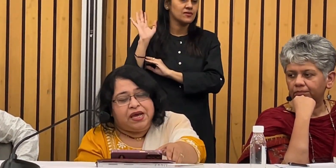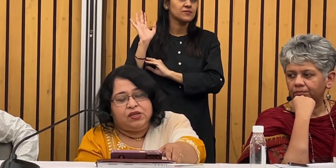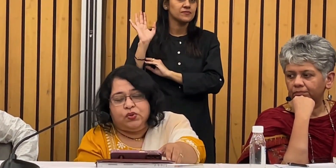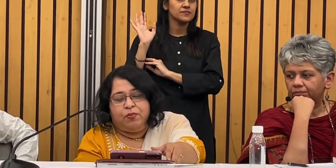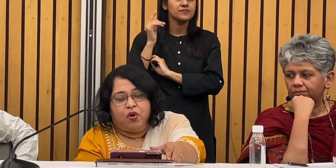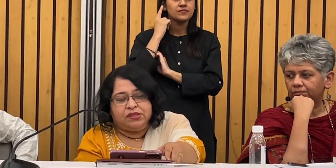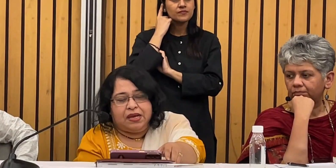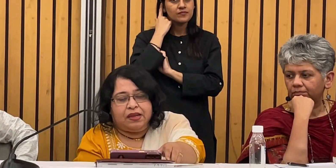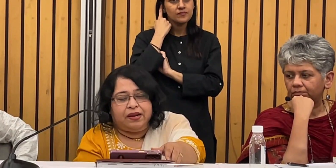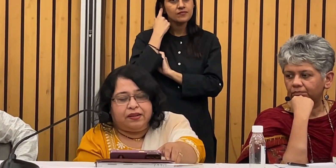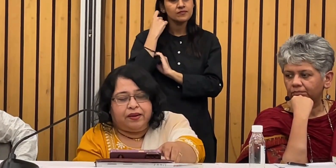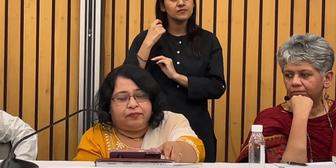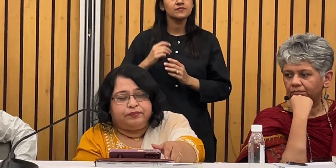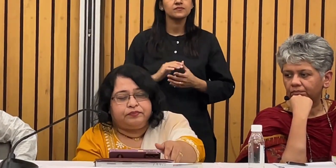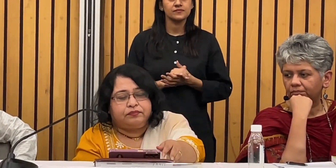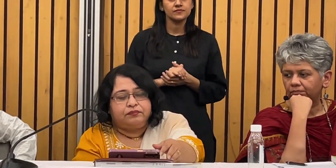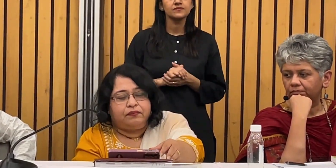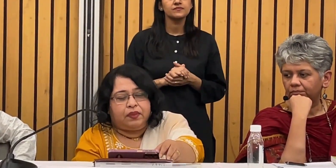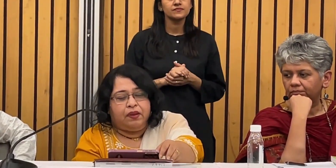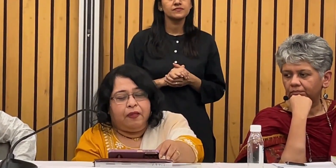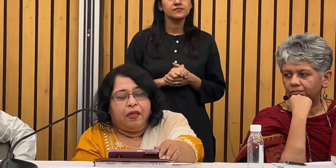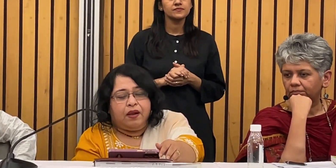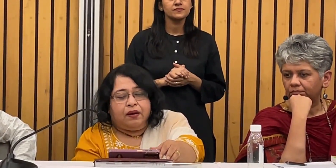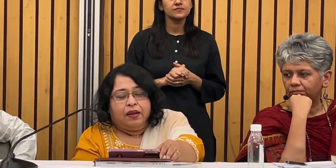ये challenge उन्हें बहुत ज़्यादा रहता है.